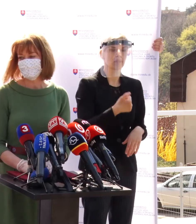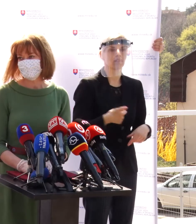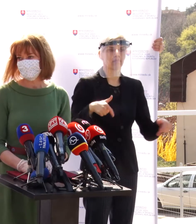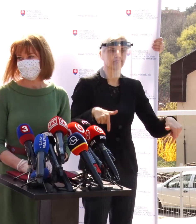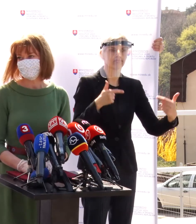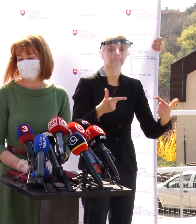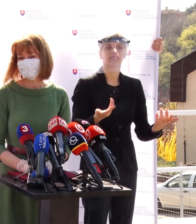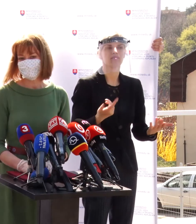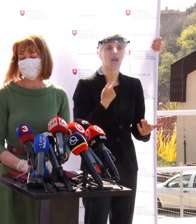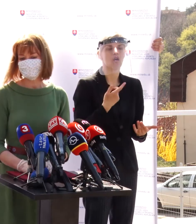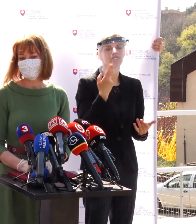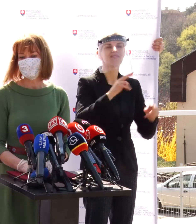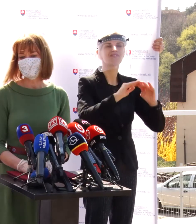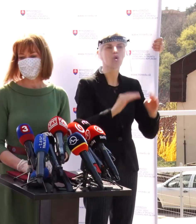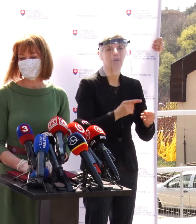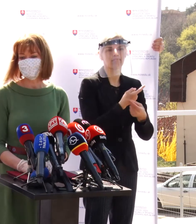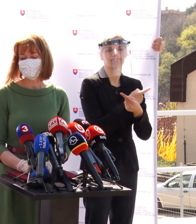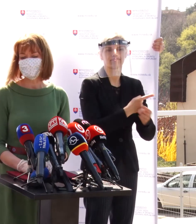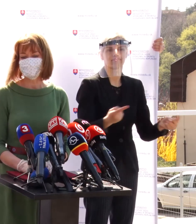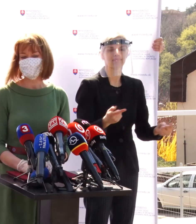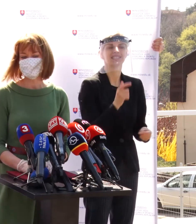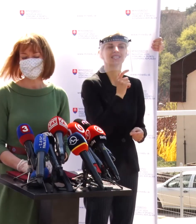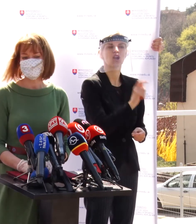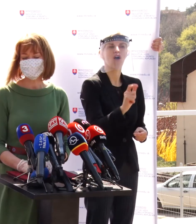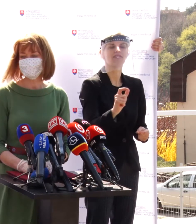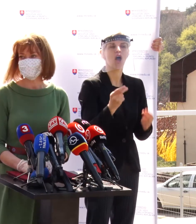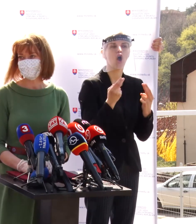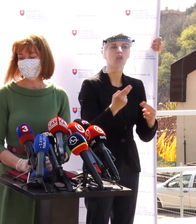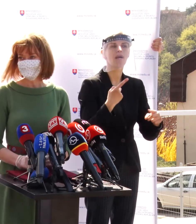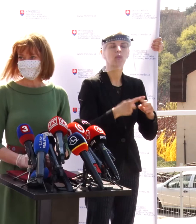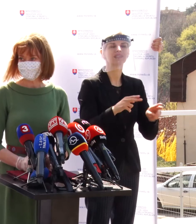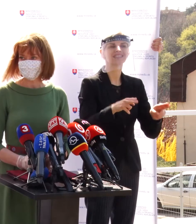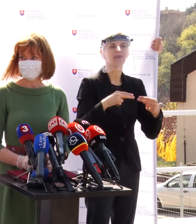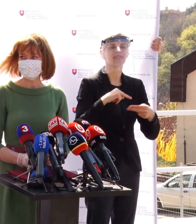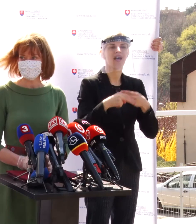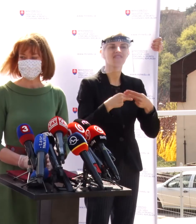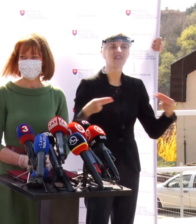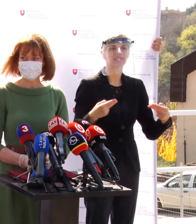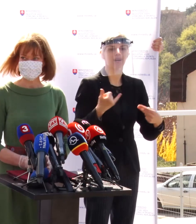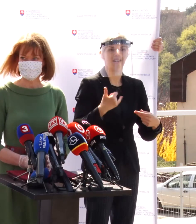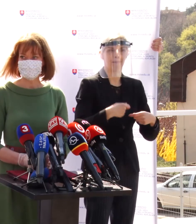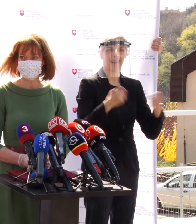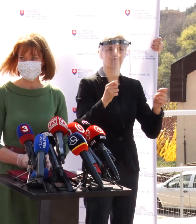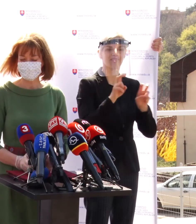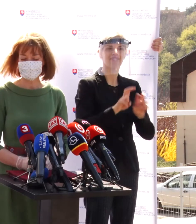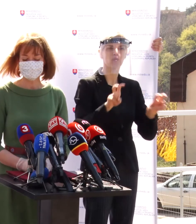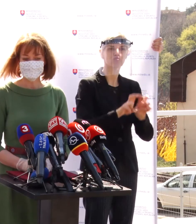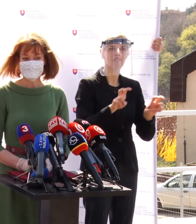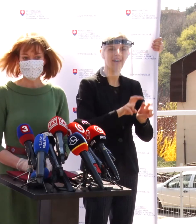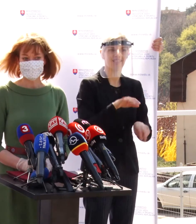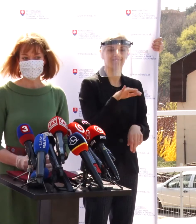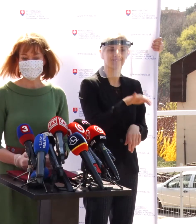Tie formy môžu byť rôzne. Dôležité je, aby to slovné hodnotenie, respektíve tá spätná väzba, teraz v čase prerušeného vyučovania v